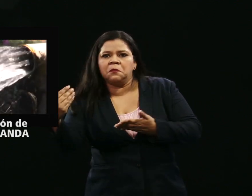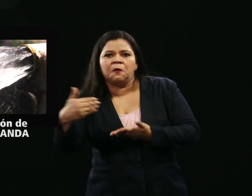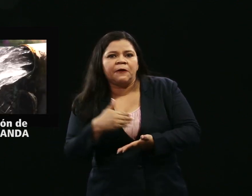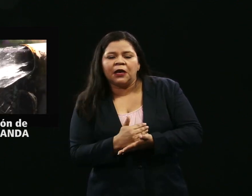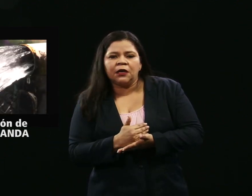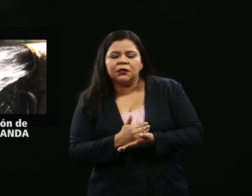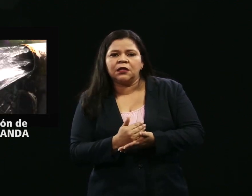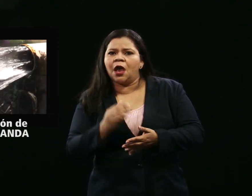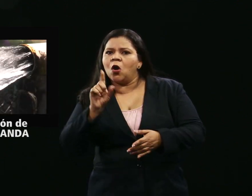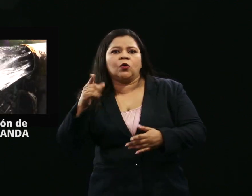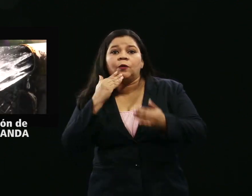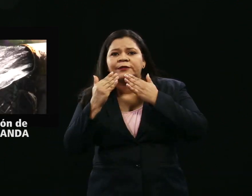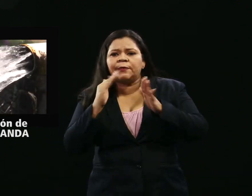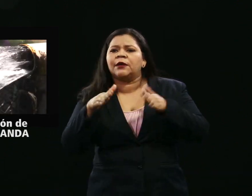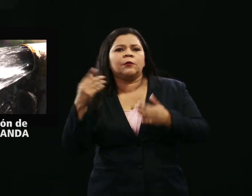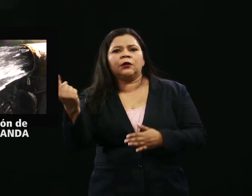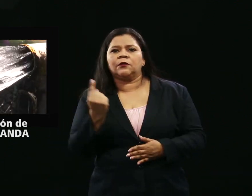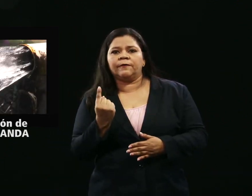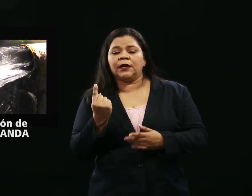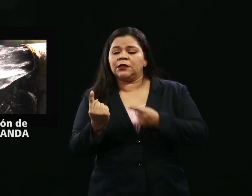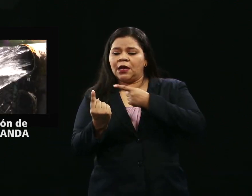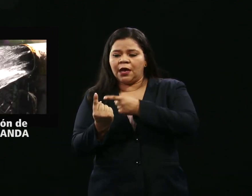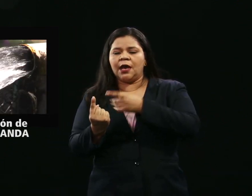inasistencia, quedará de puesto de su cargo.